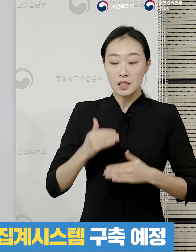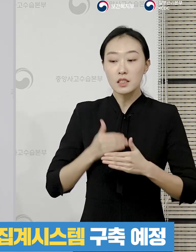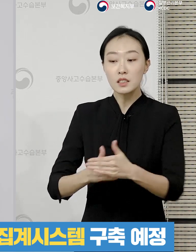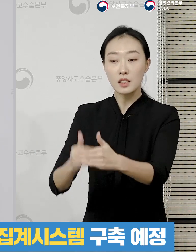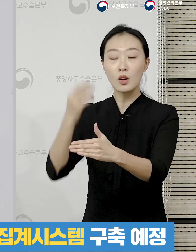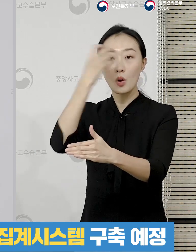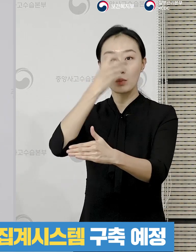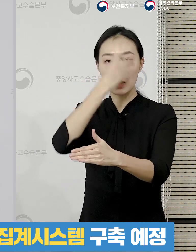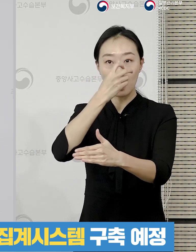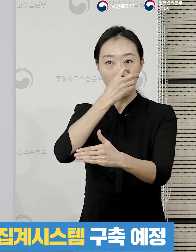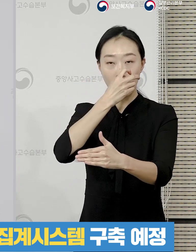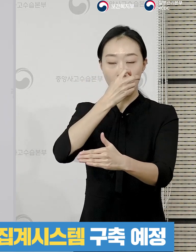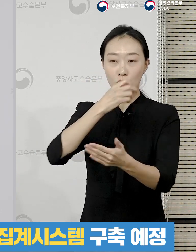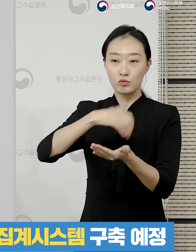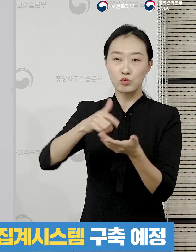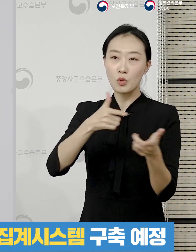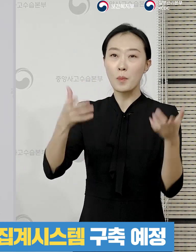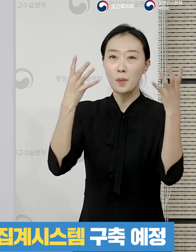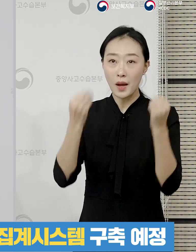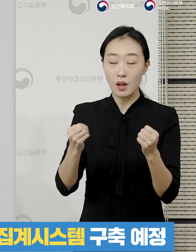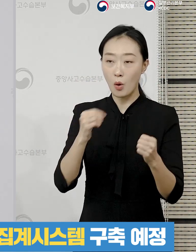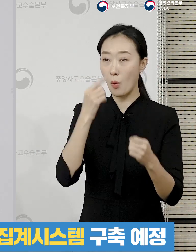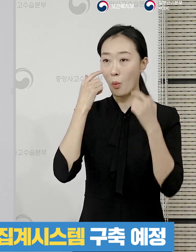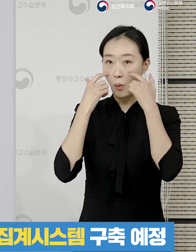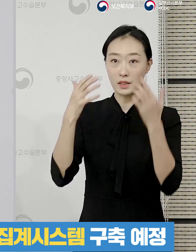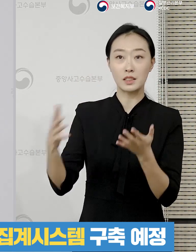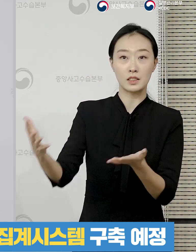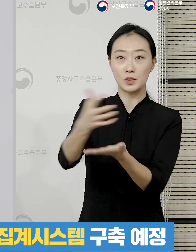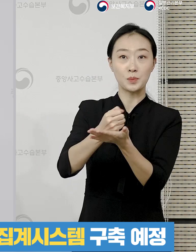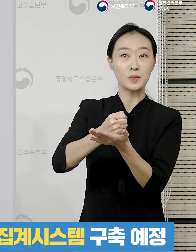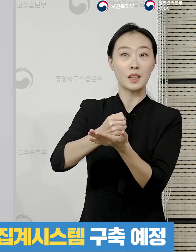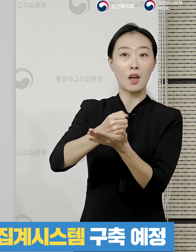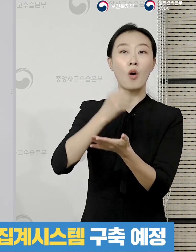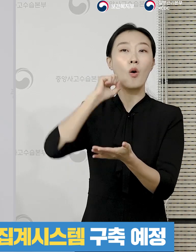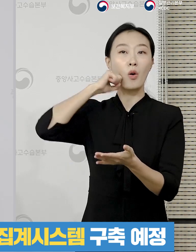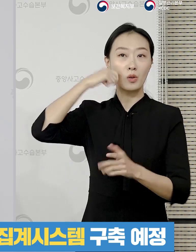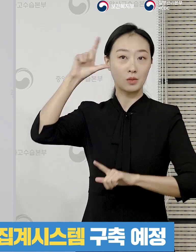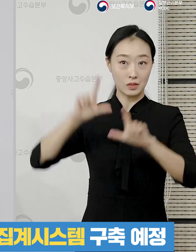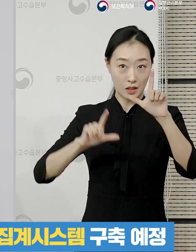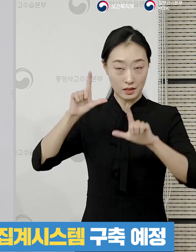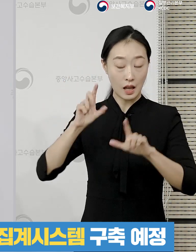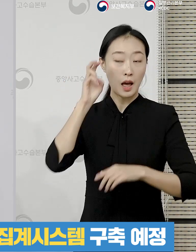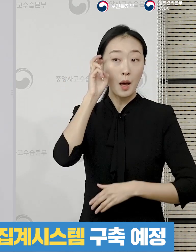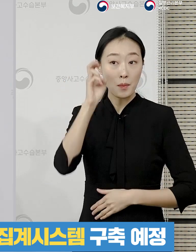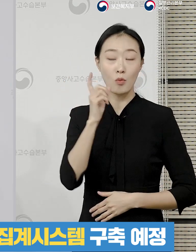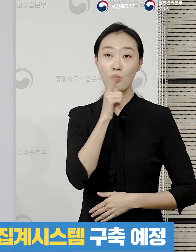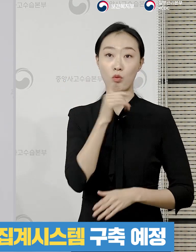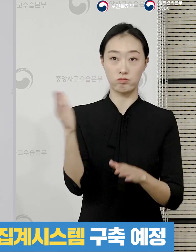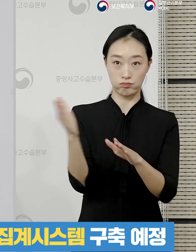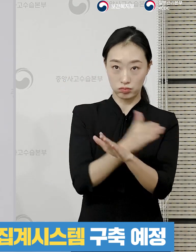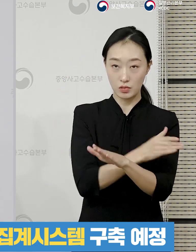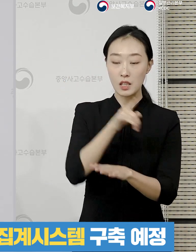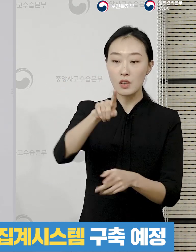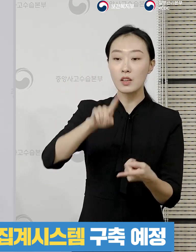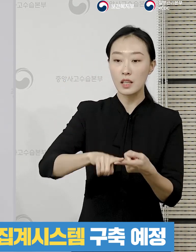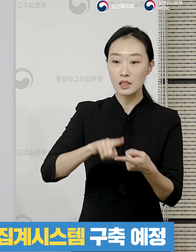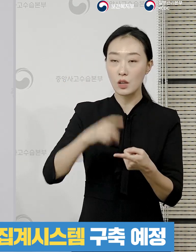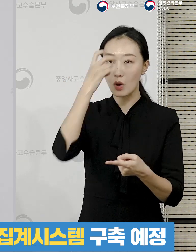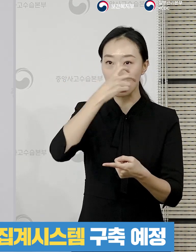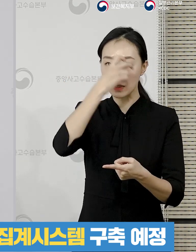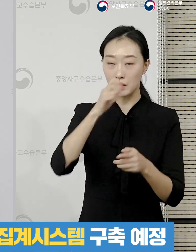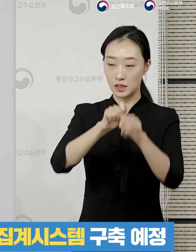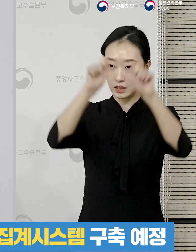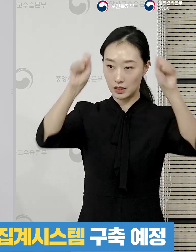증가하였고 현재 진행 중인 검사 건수가 많아서 정확한 집계는 어려운 상황입니다만 아마